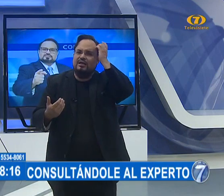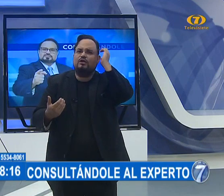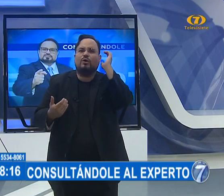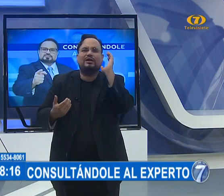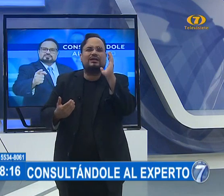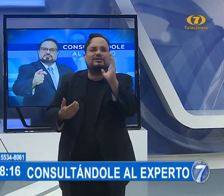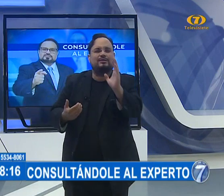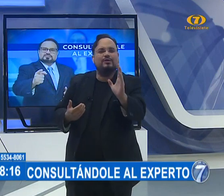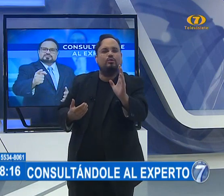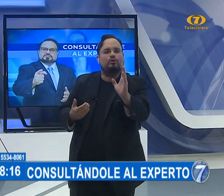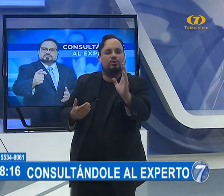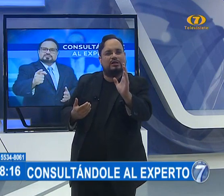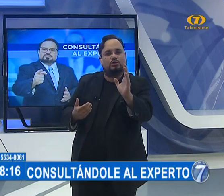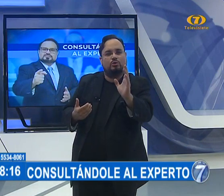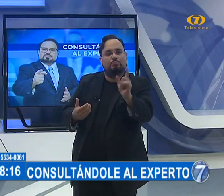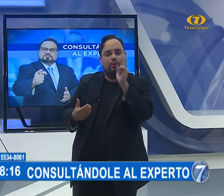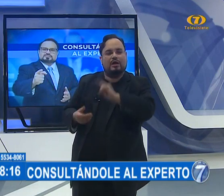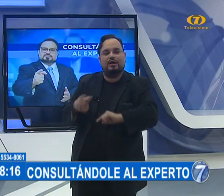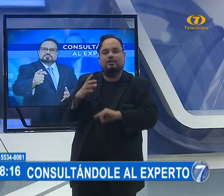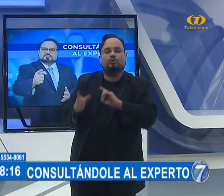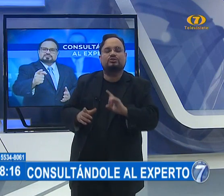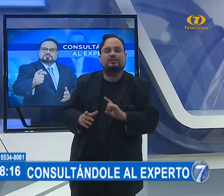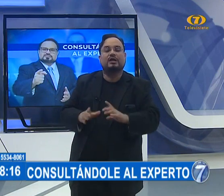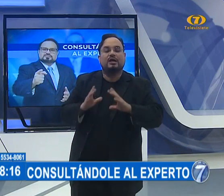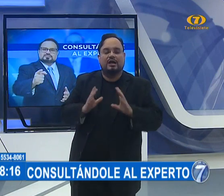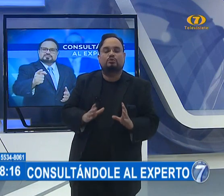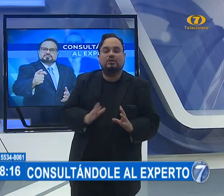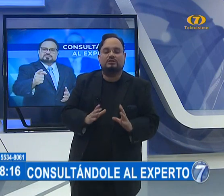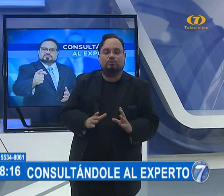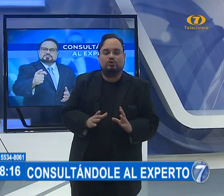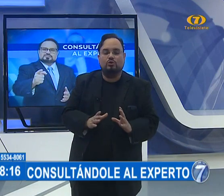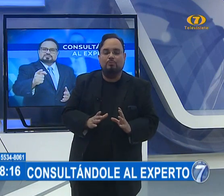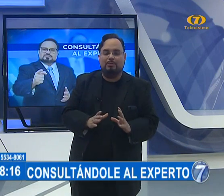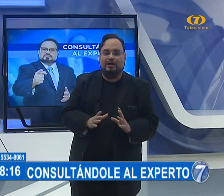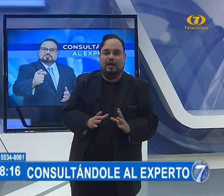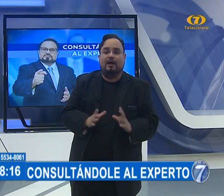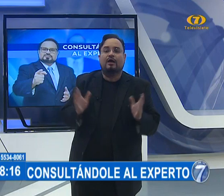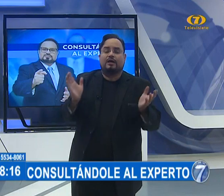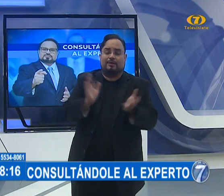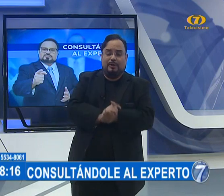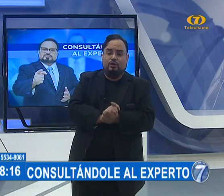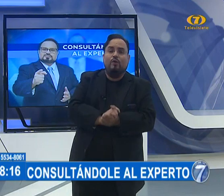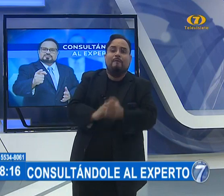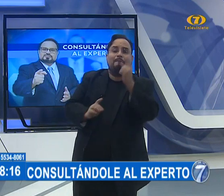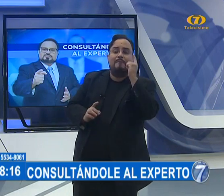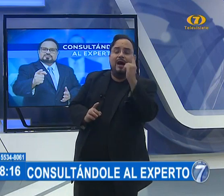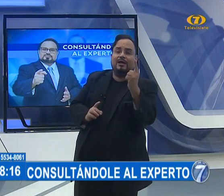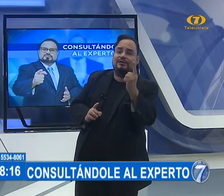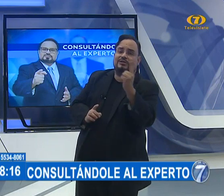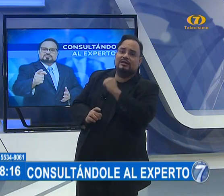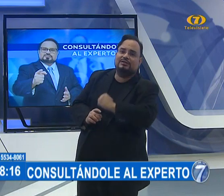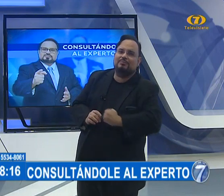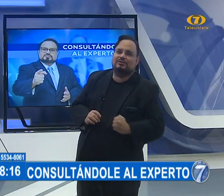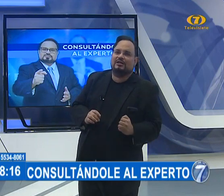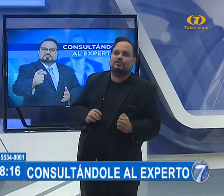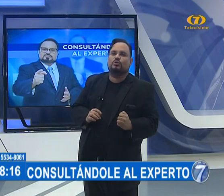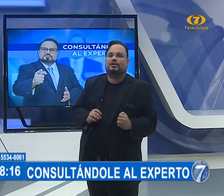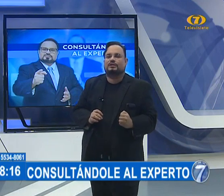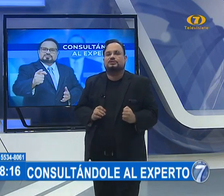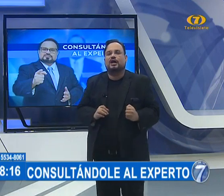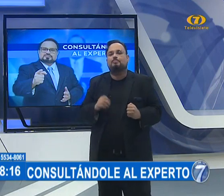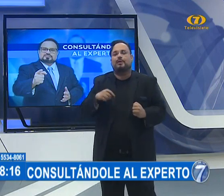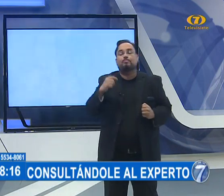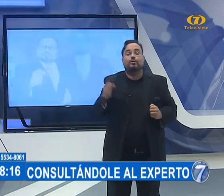que ese alguien lo haya recibido en donación, porque ahí entonces es una situación complicada. Repito, hay que hacer esa